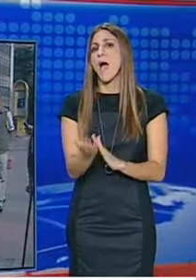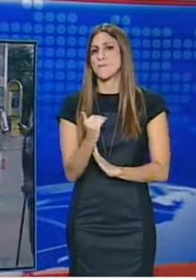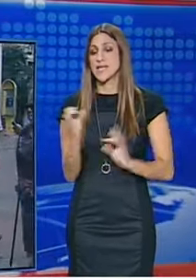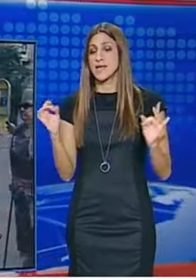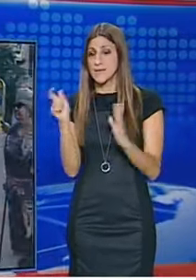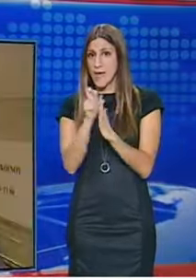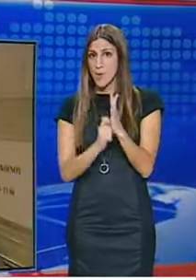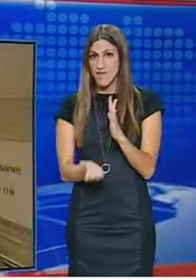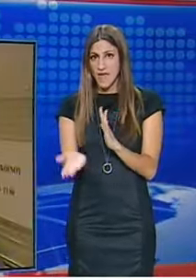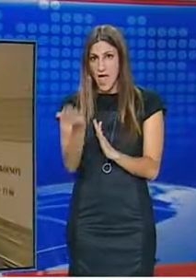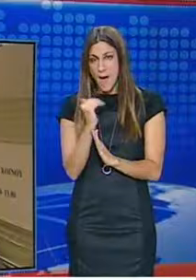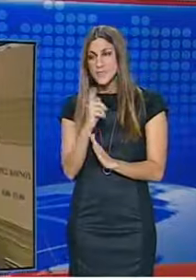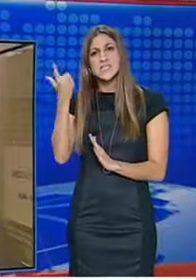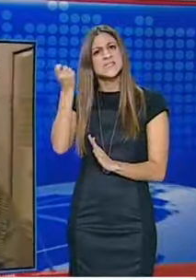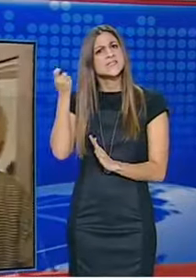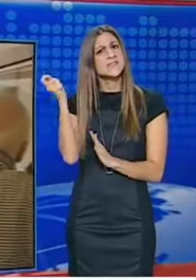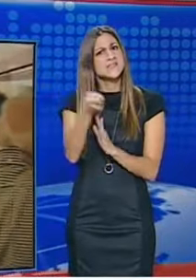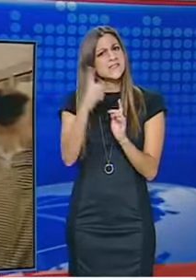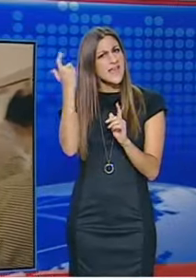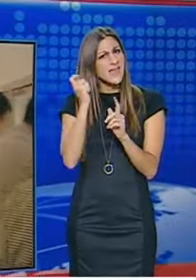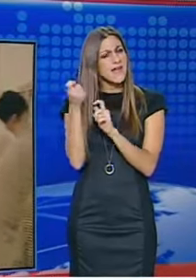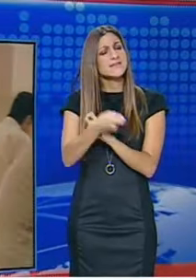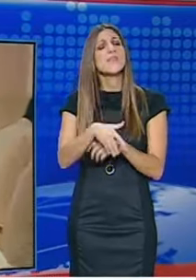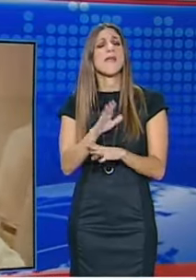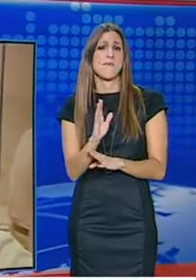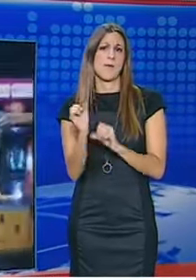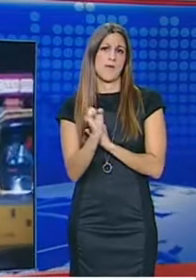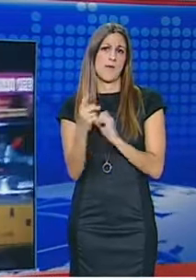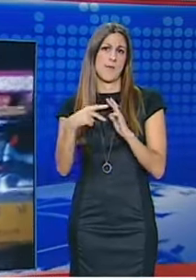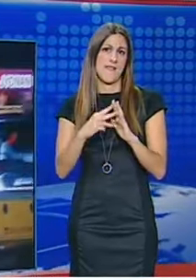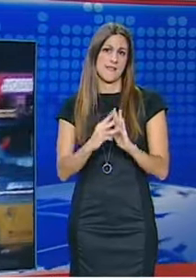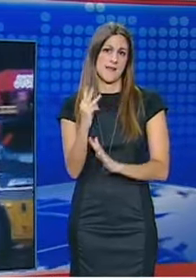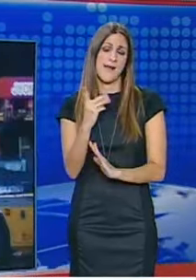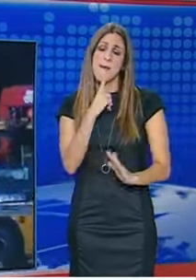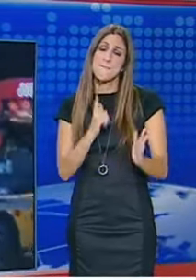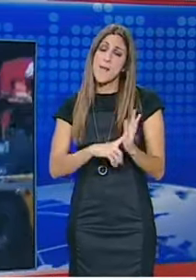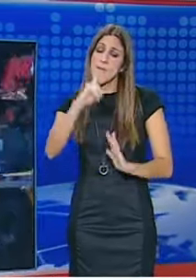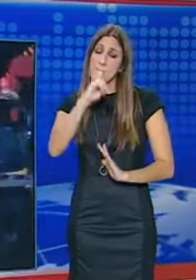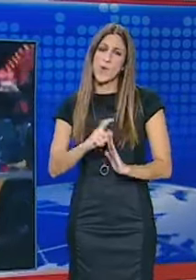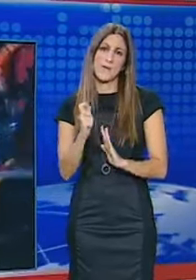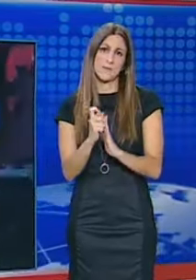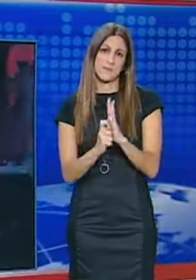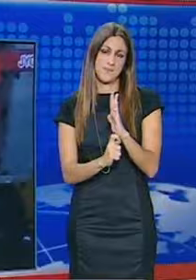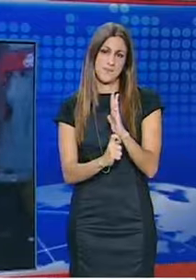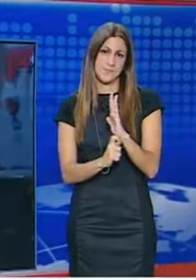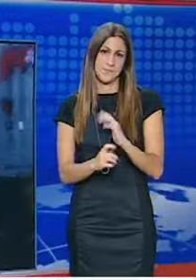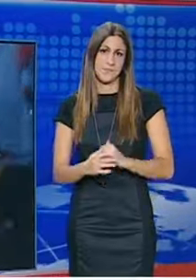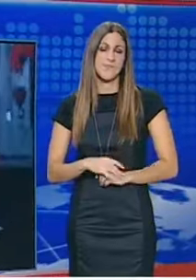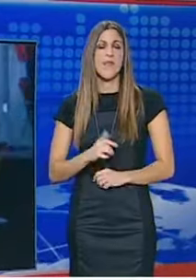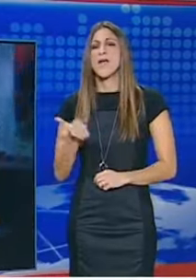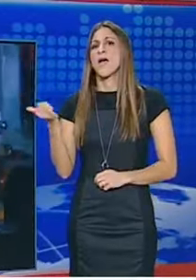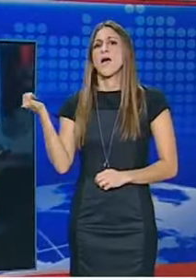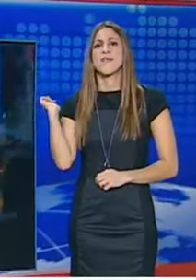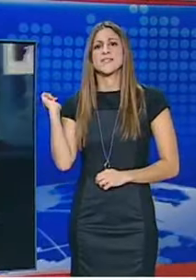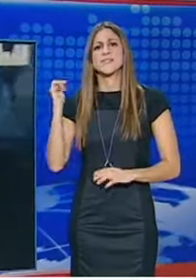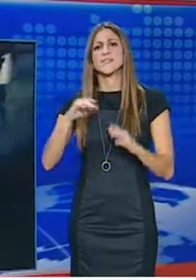απογραφούν δεν θα καταβληθεί η σύνταξη του ιανουαρίου 2013 στον έλεγχο κάθε σύρακα στην ιαπωνία που έχει κατασκευαστεί με τον